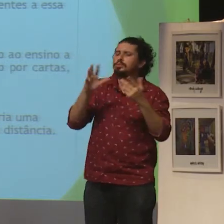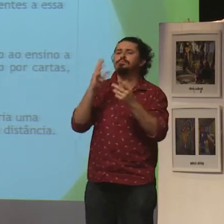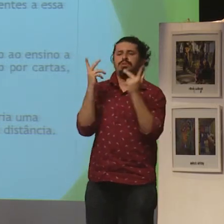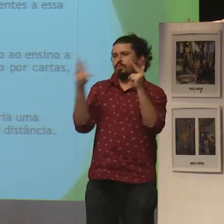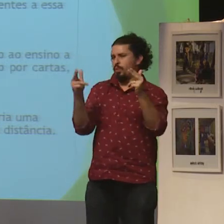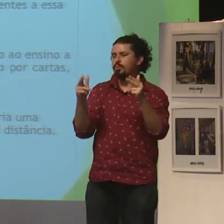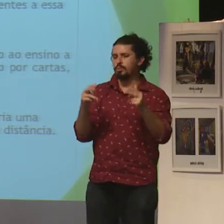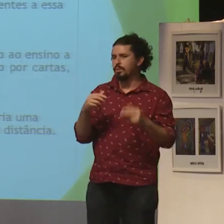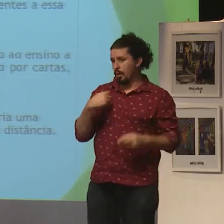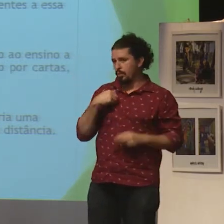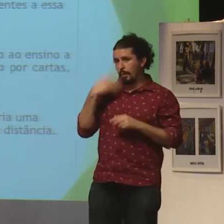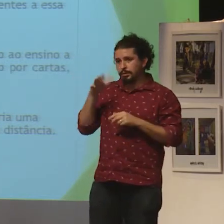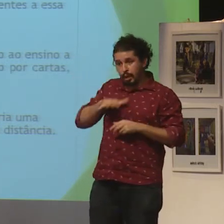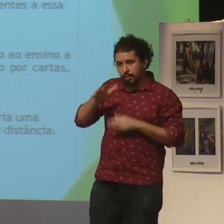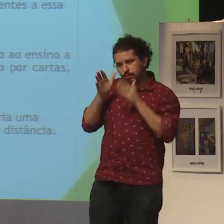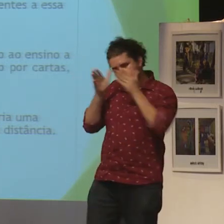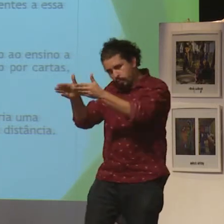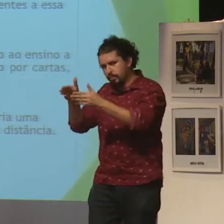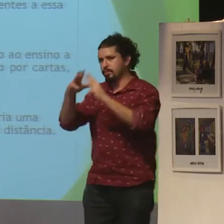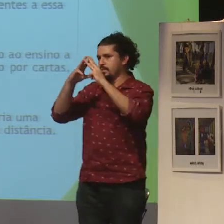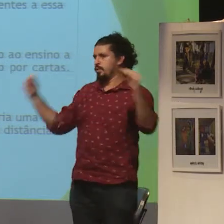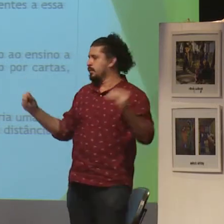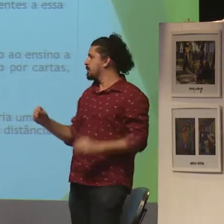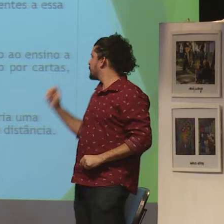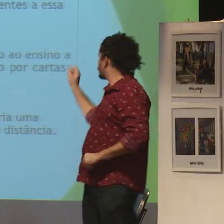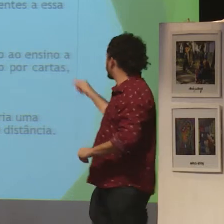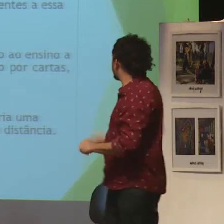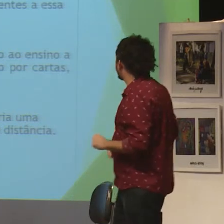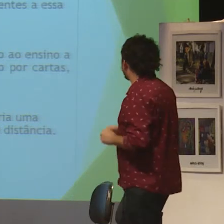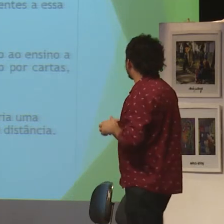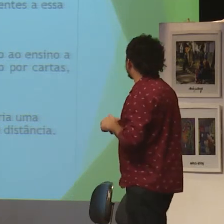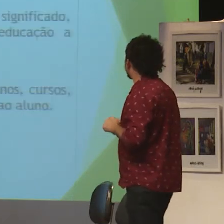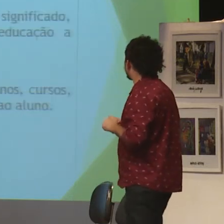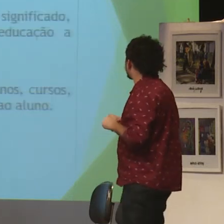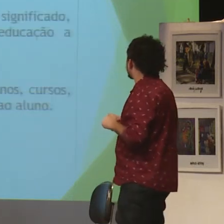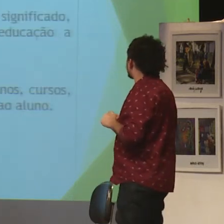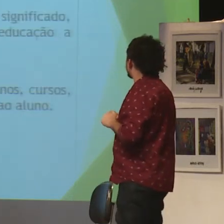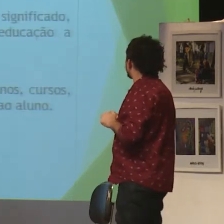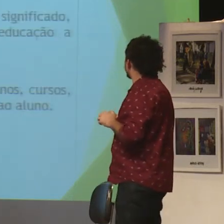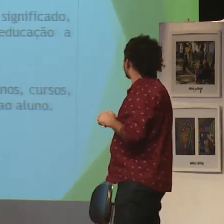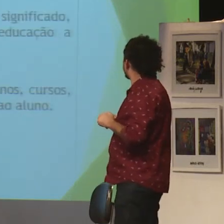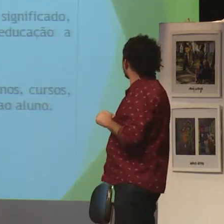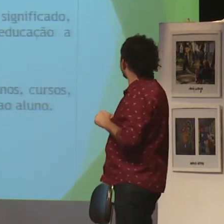atividade, com o Moodle. Assim, os dois trabalham com a mesma atividade, né? O Moodle, eu foco mais com o Moodle.